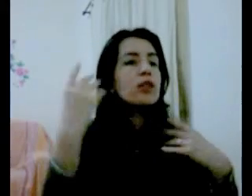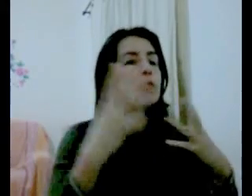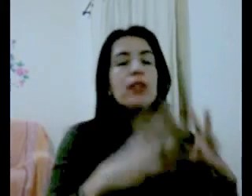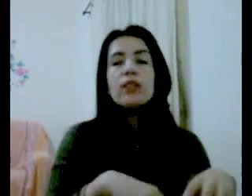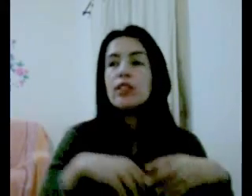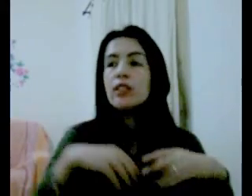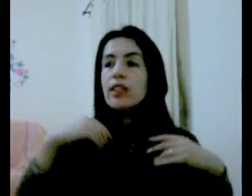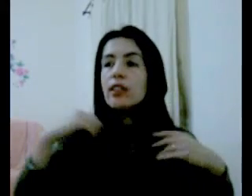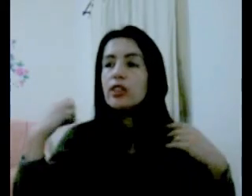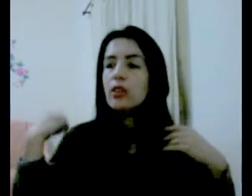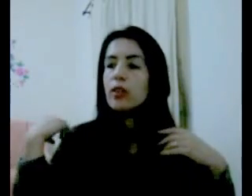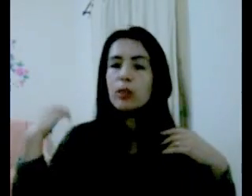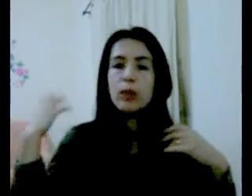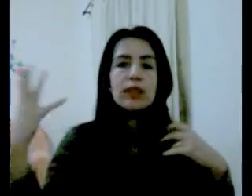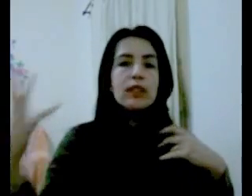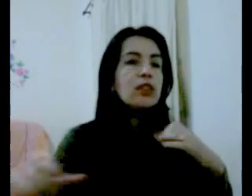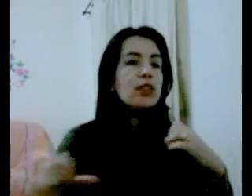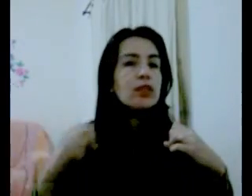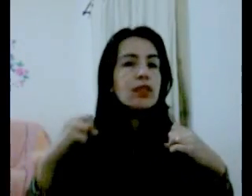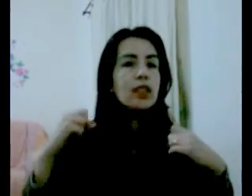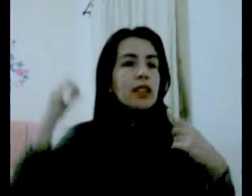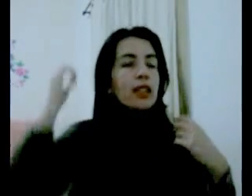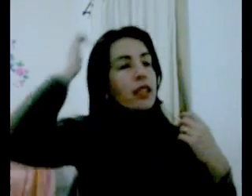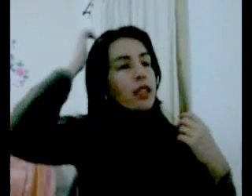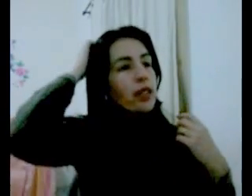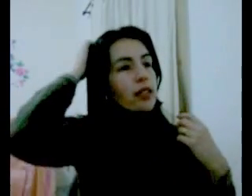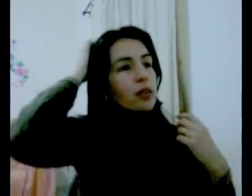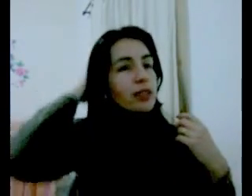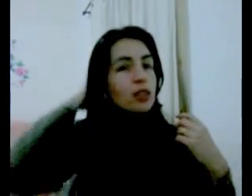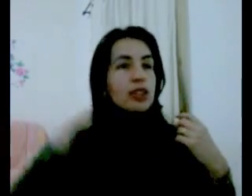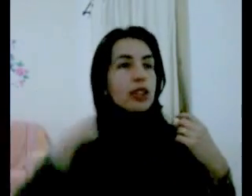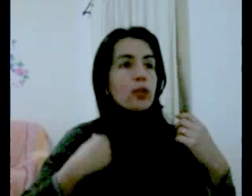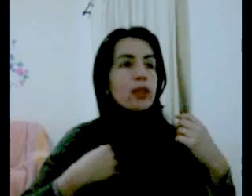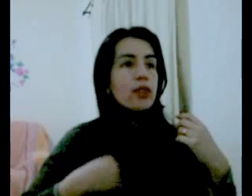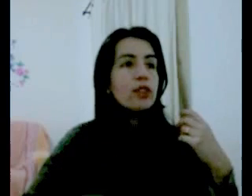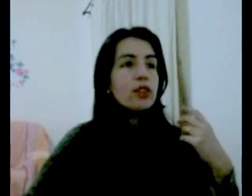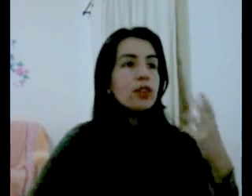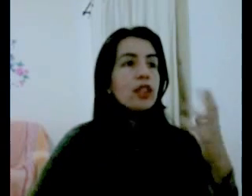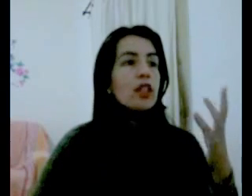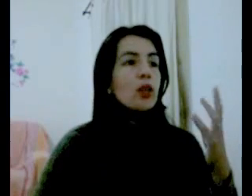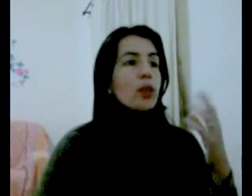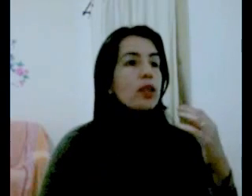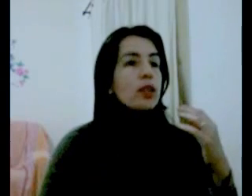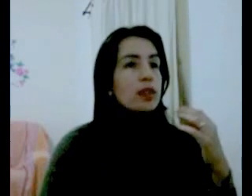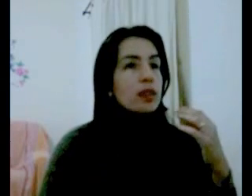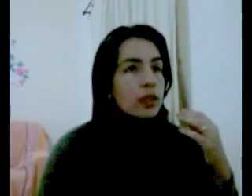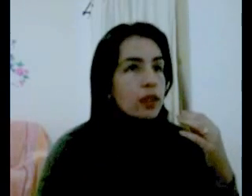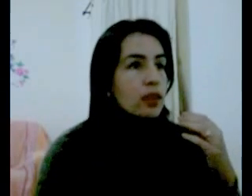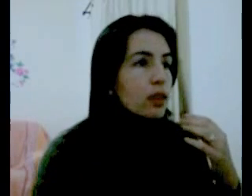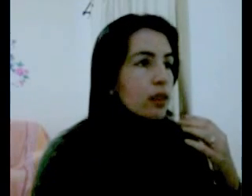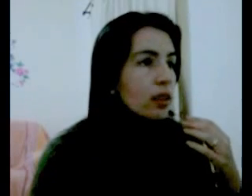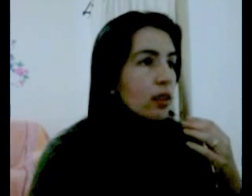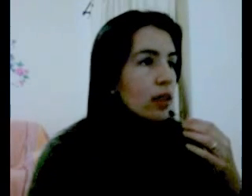tinha hidrossalpinge, que eu tinha ovários policísticos, que eu queria saber se eu tinha endometriose ou não.